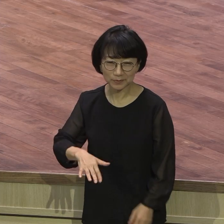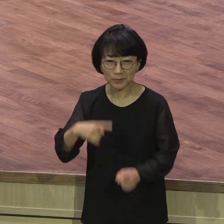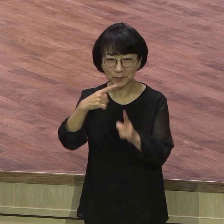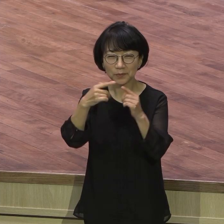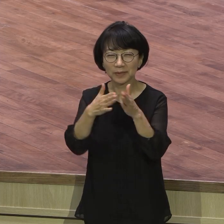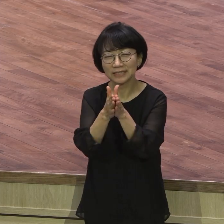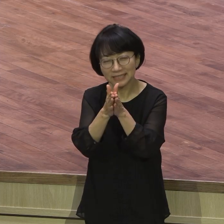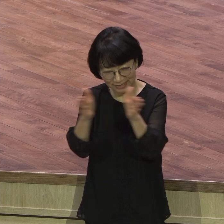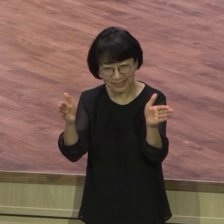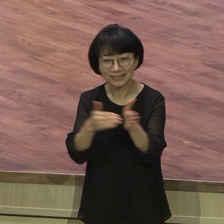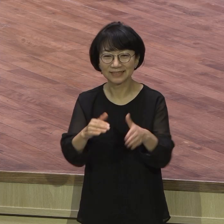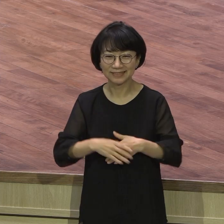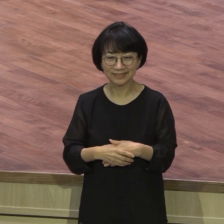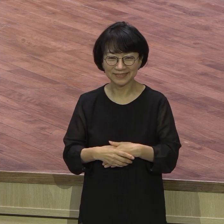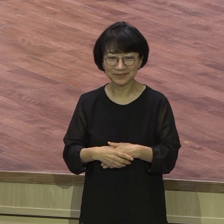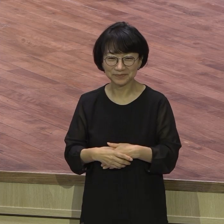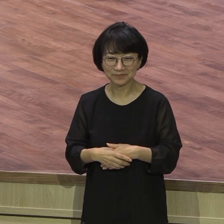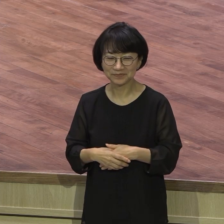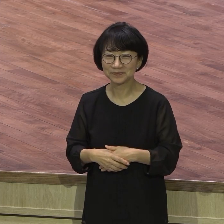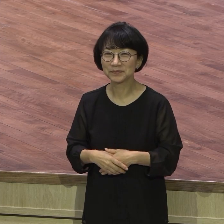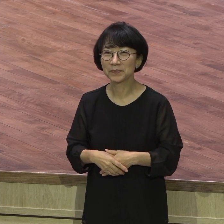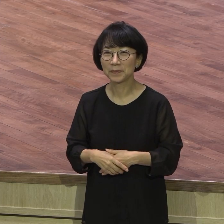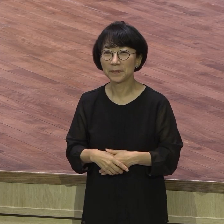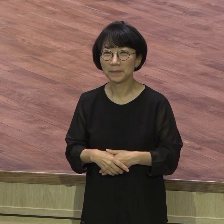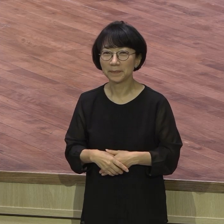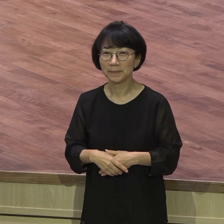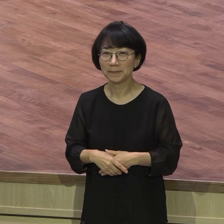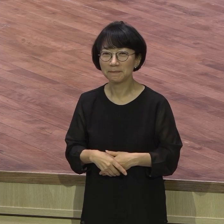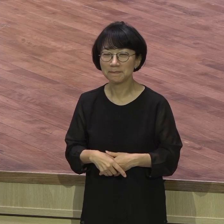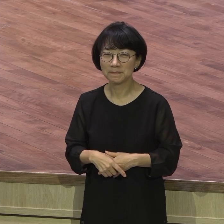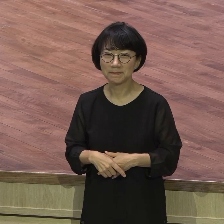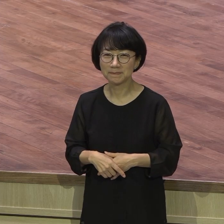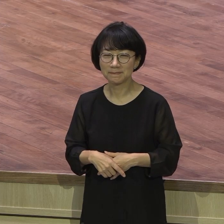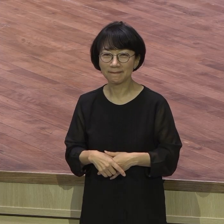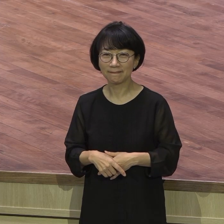겁 없지요 겁대가리 없지